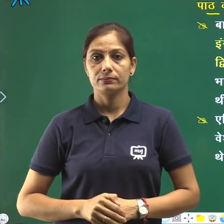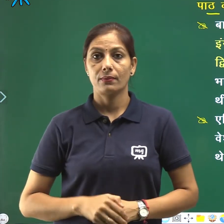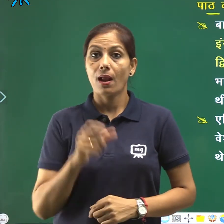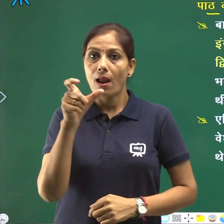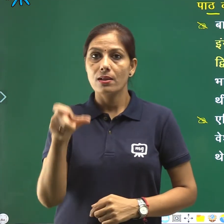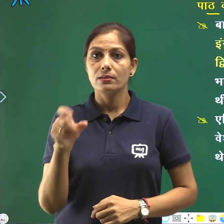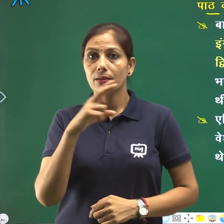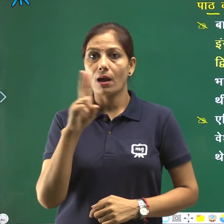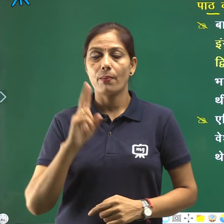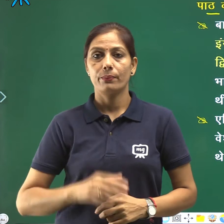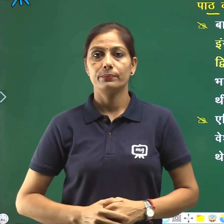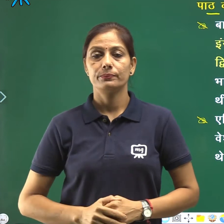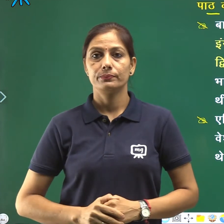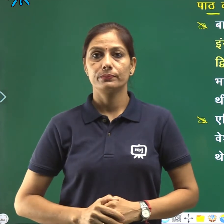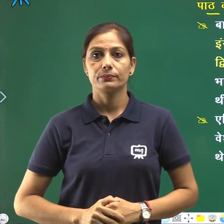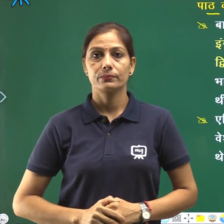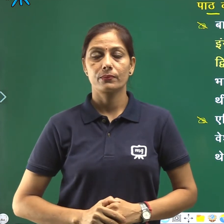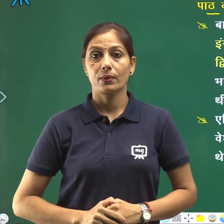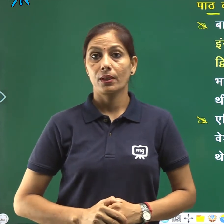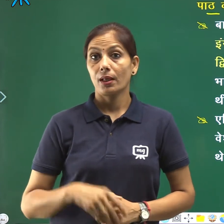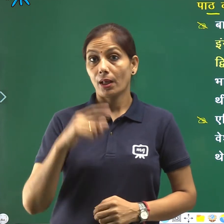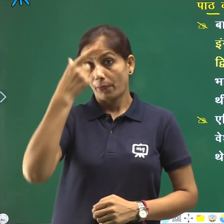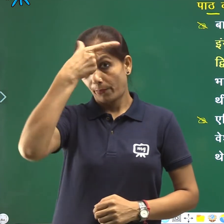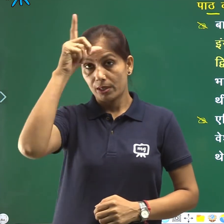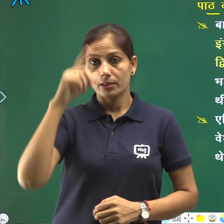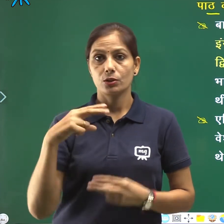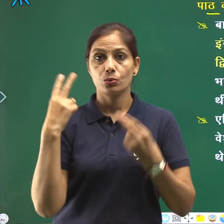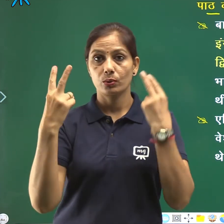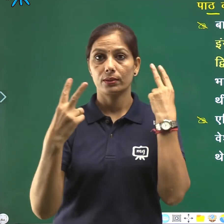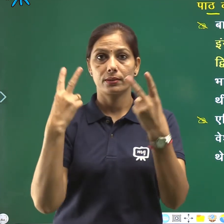एलिजाबेथ की भारत यात्रा की